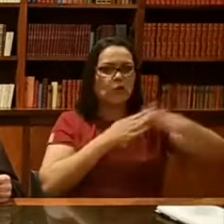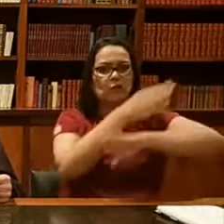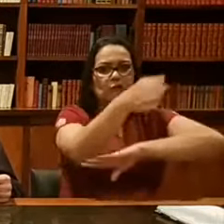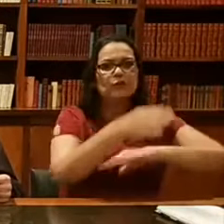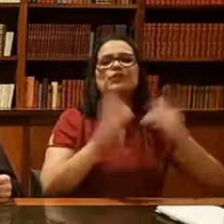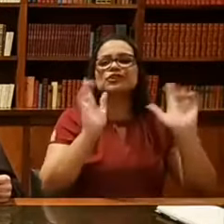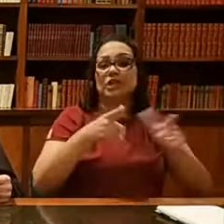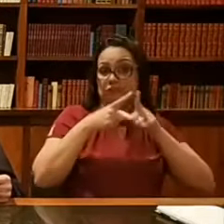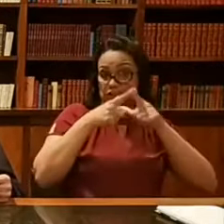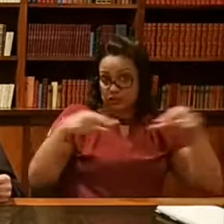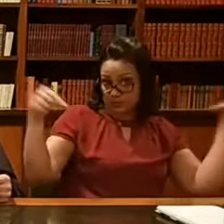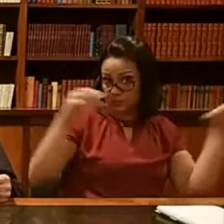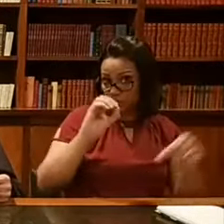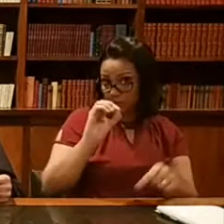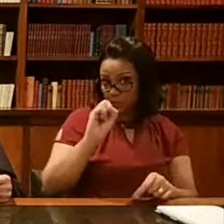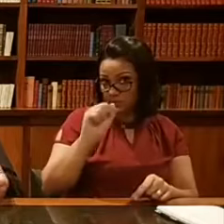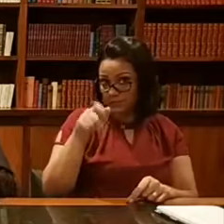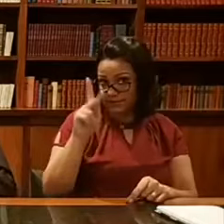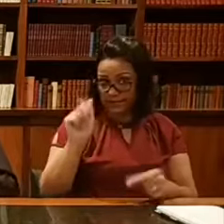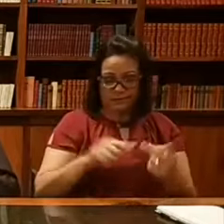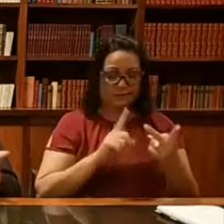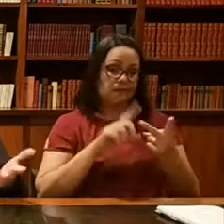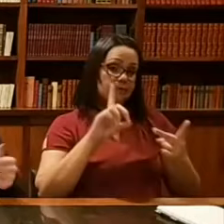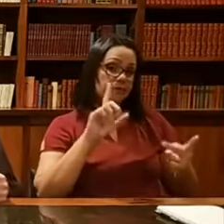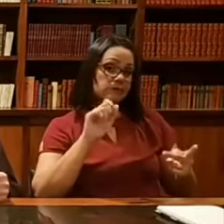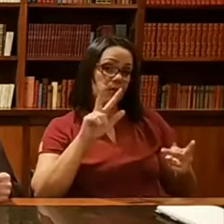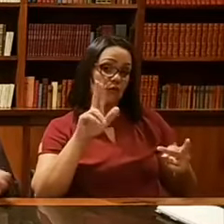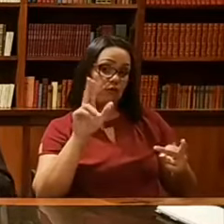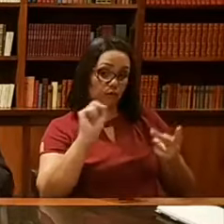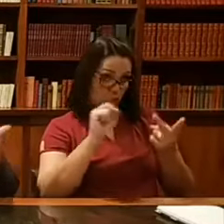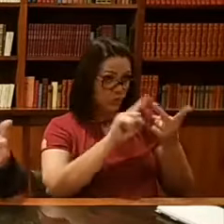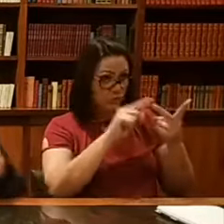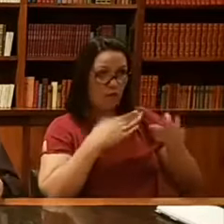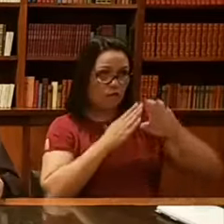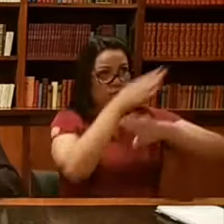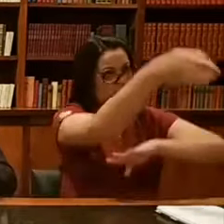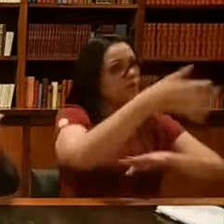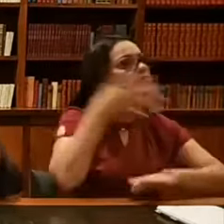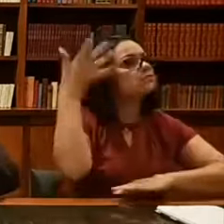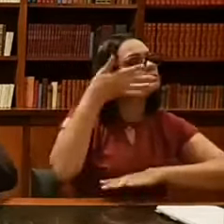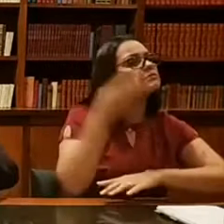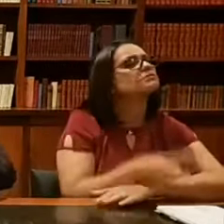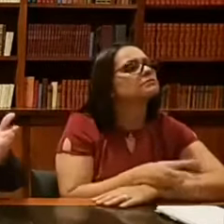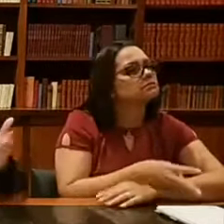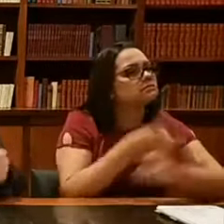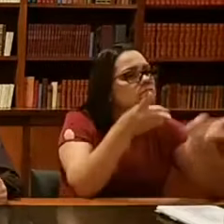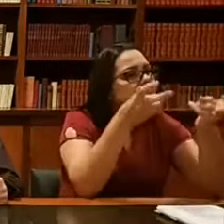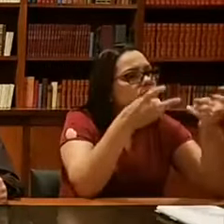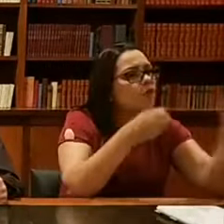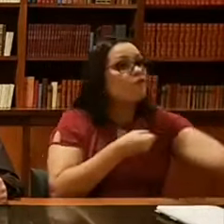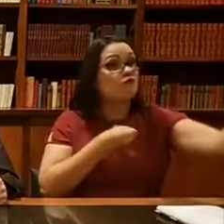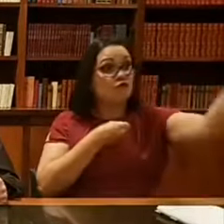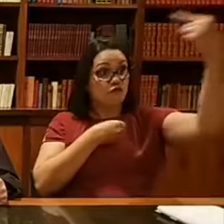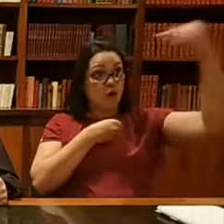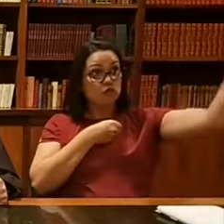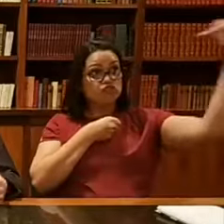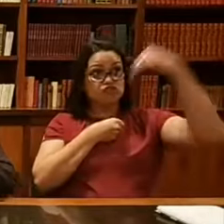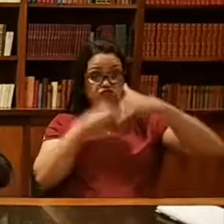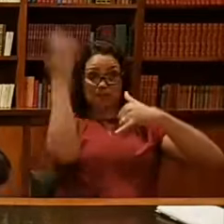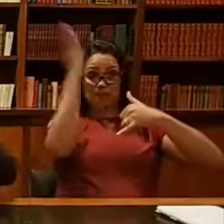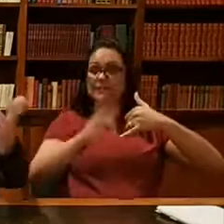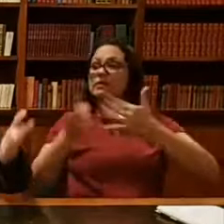Osaka, tive em Davos, que eu voltasse para cá e demarcasse mais 2 dúzias de reservas indígenas,